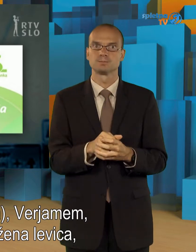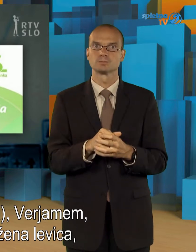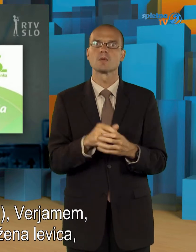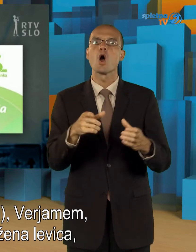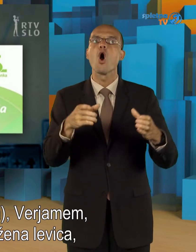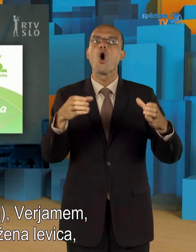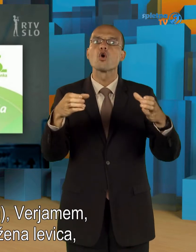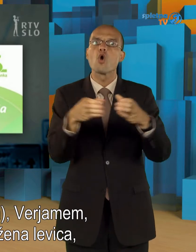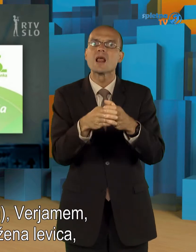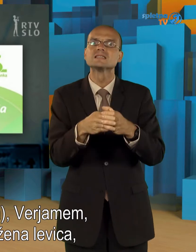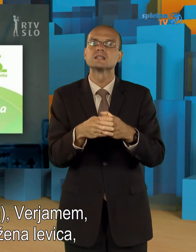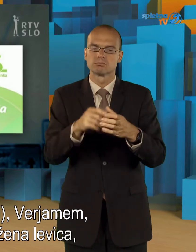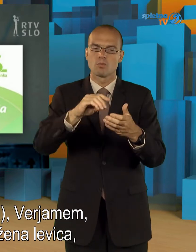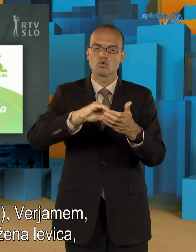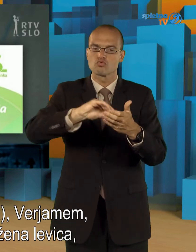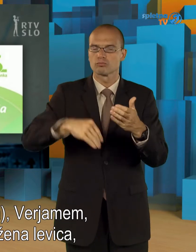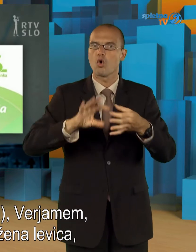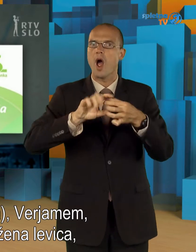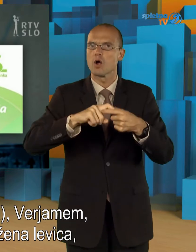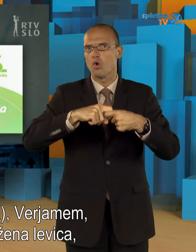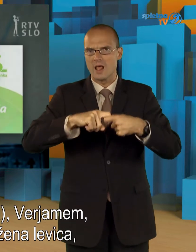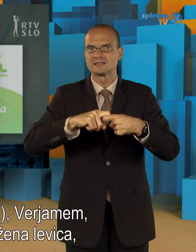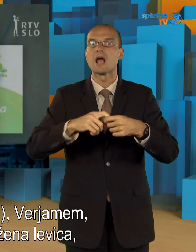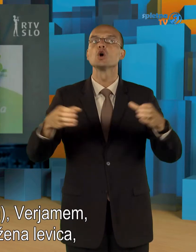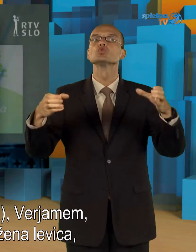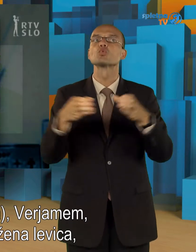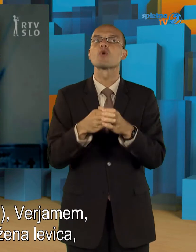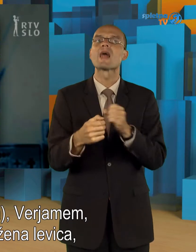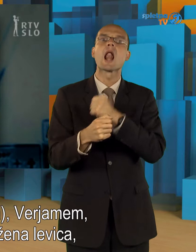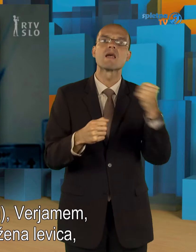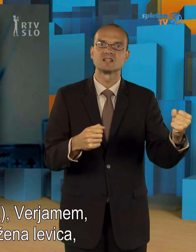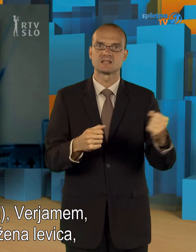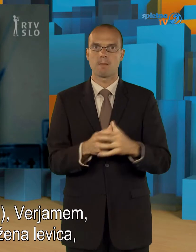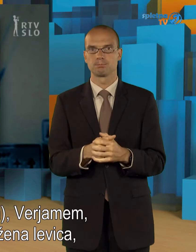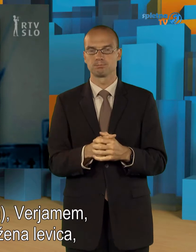Naprej Slovenija, Liberalno-gospodarska stranka in Humana Slovenija.